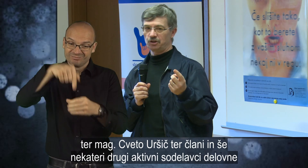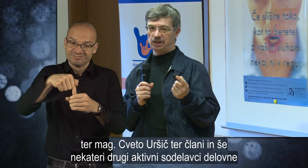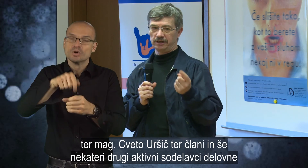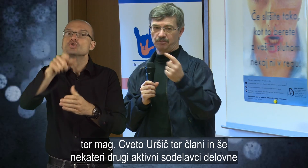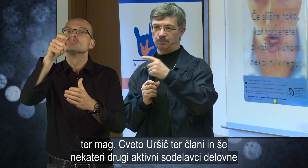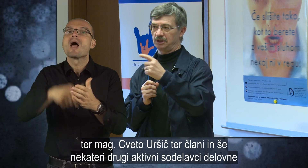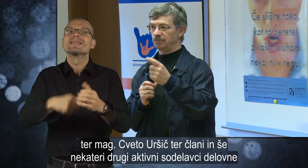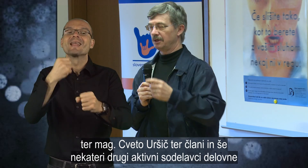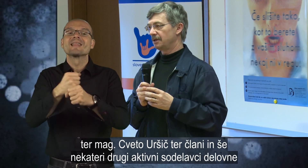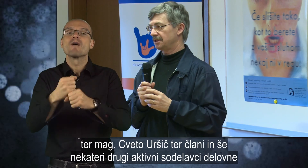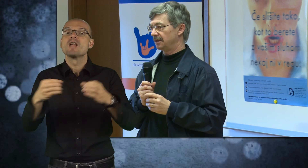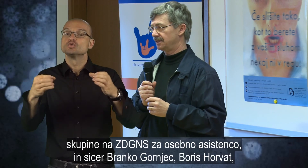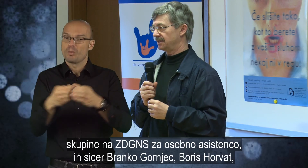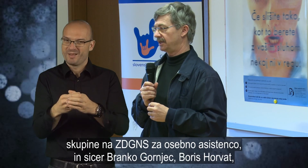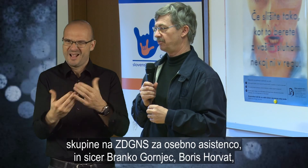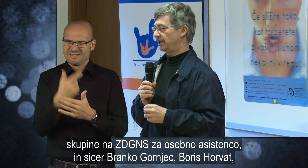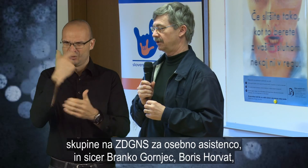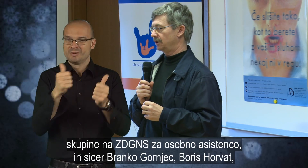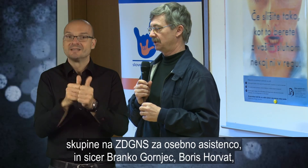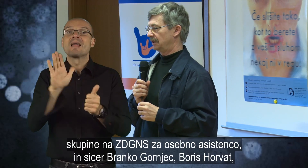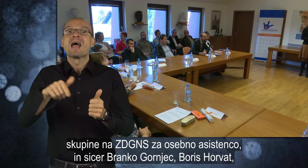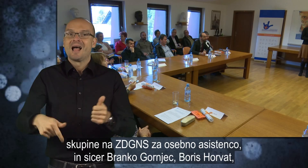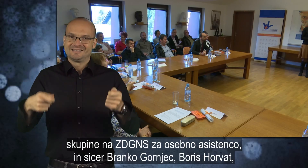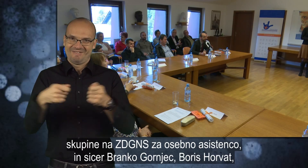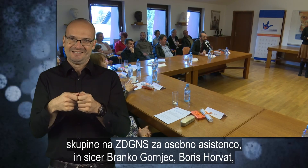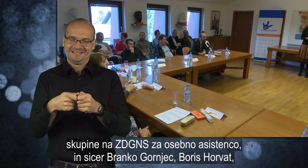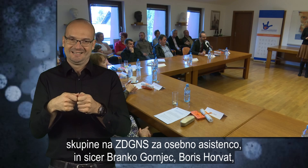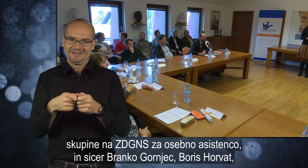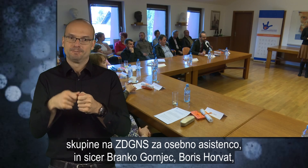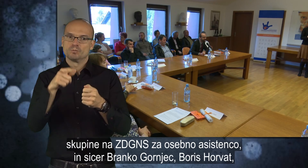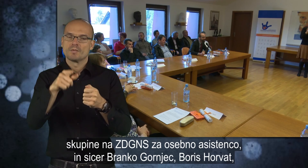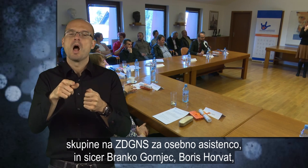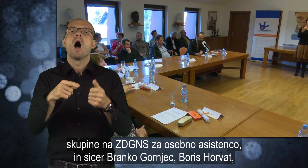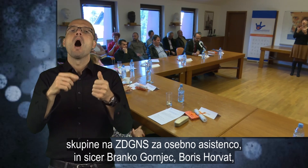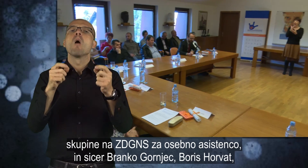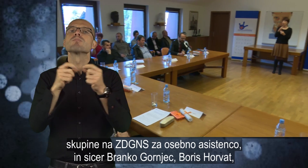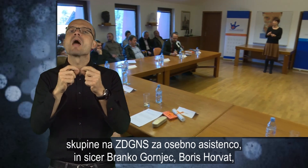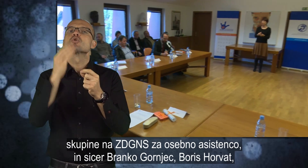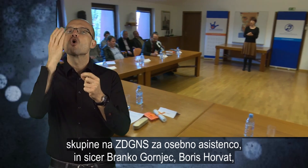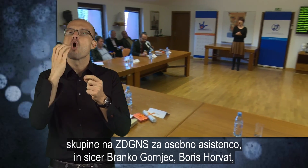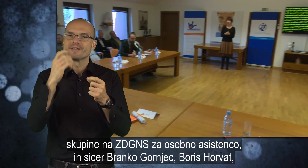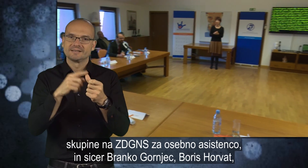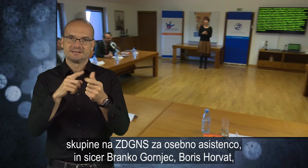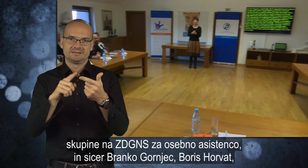Gornjec, Boris Horvat, Metka Knez, Branko Perovič, Tone Petrič,